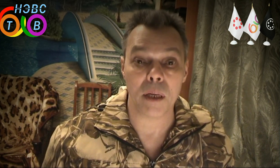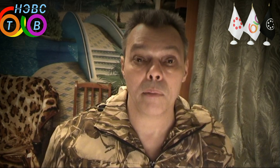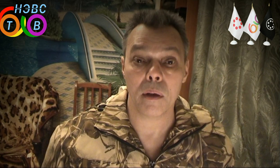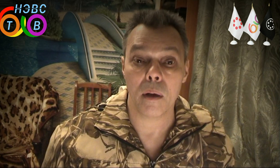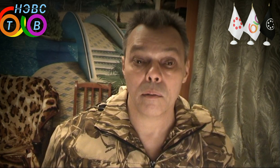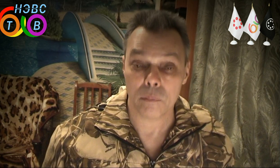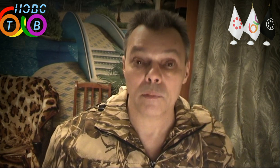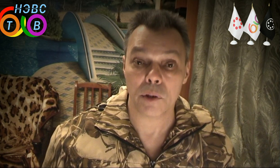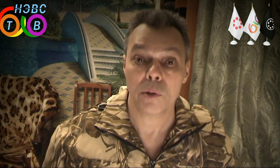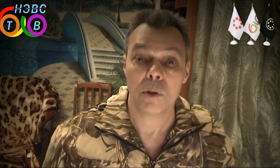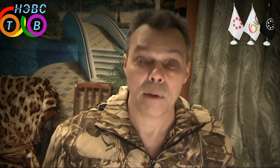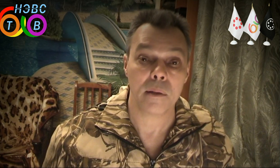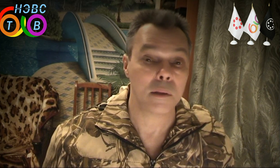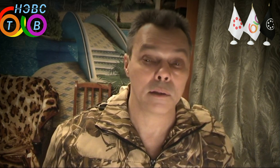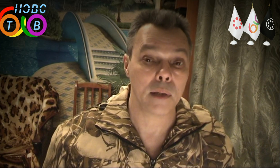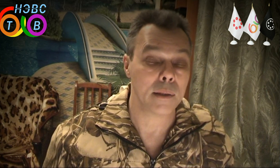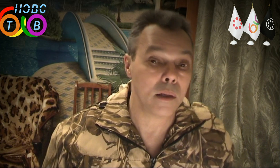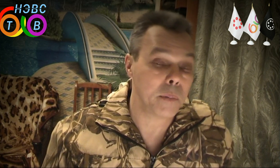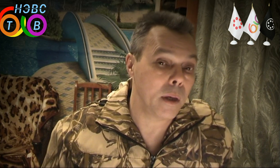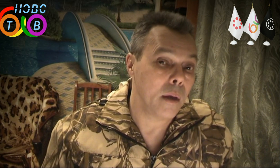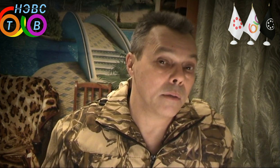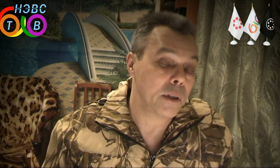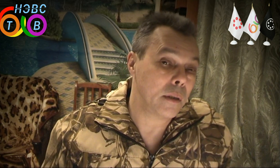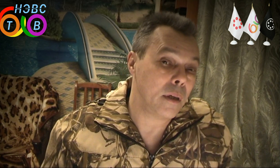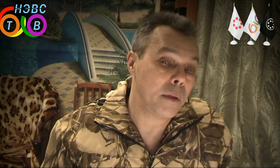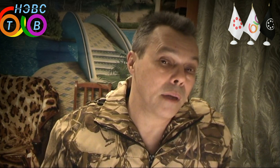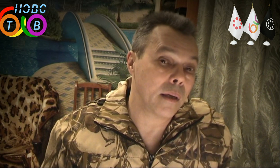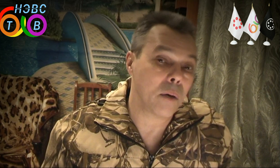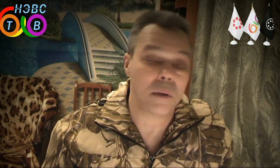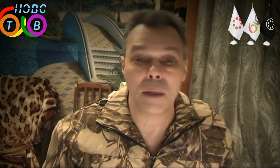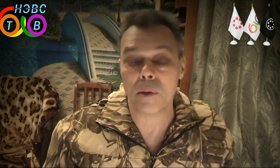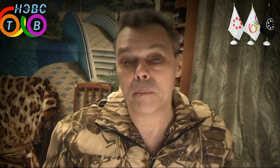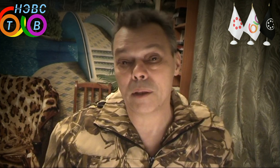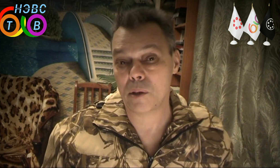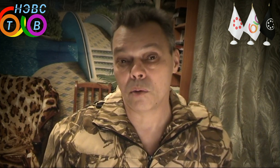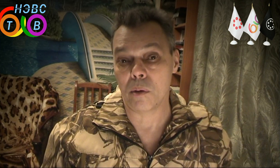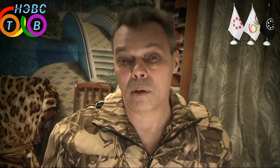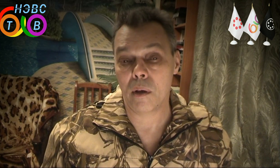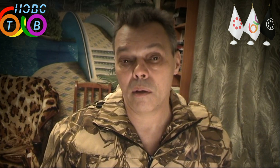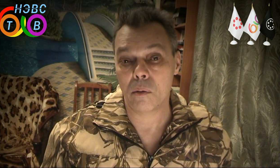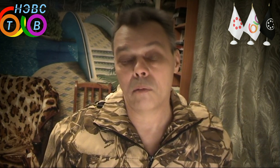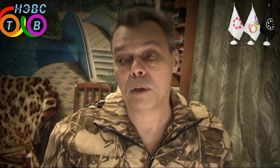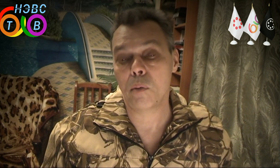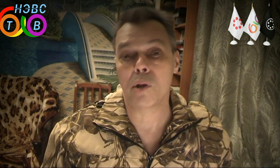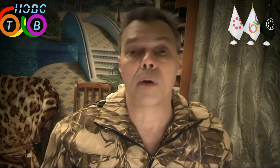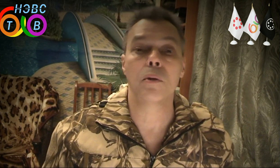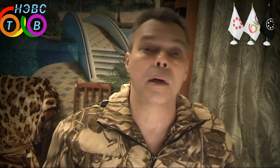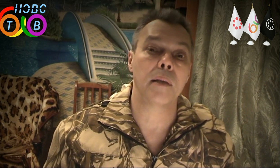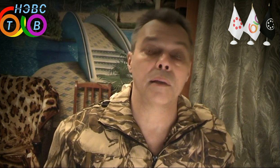проблемы зачастую связаны с, казалось бы, совершенно элементарной какой-то давно забытой историей. Ну, подумаешь, кого-то когда-то